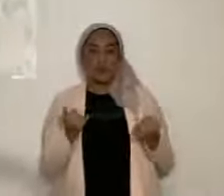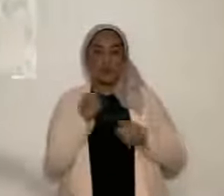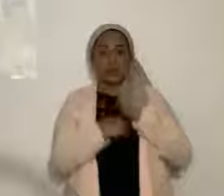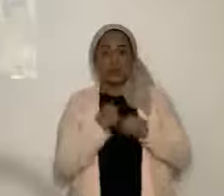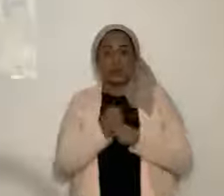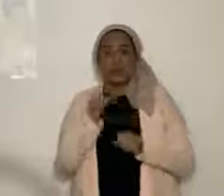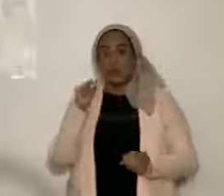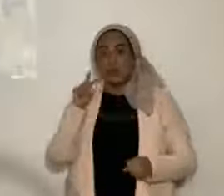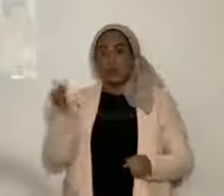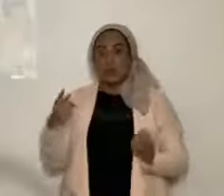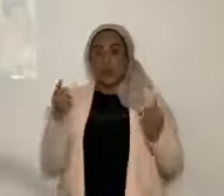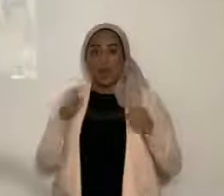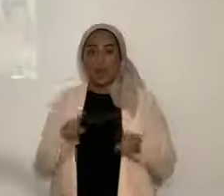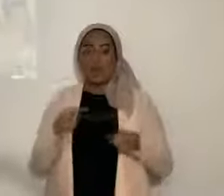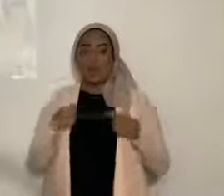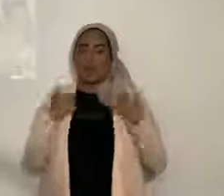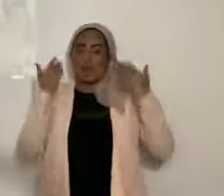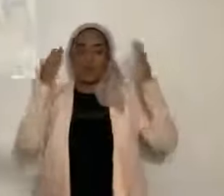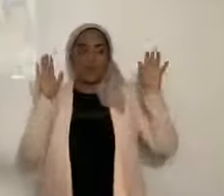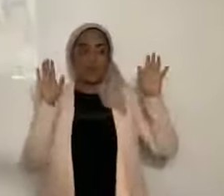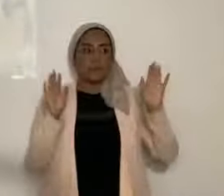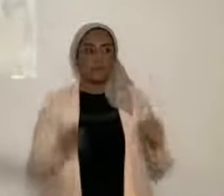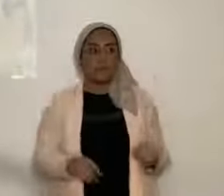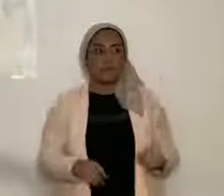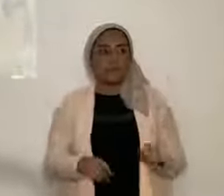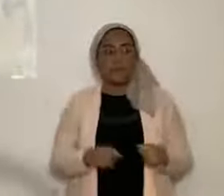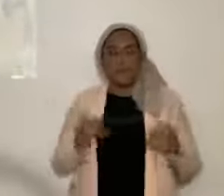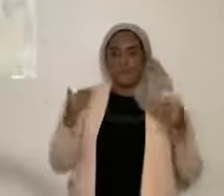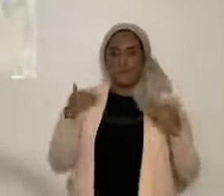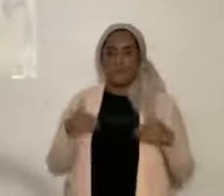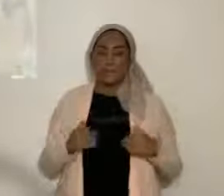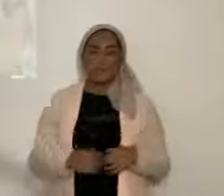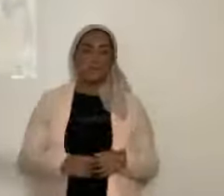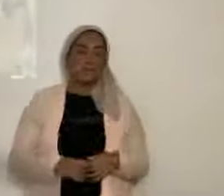lo sabemos. Nunca hay que poner fecha. Ahora,